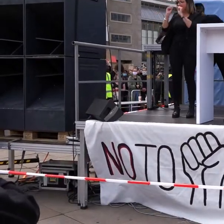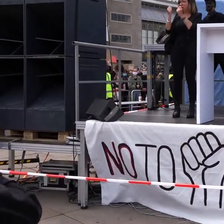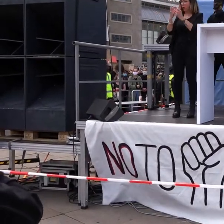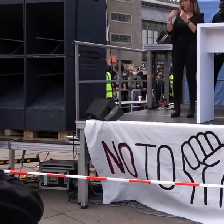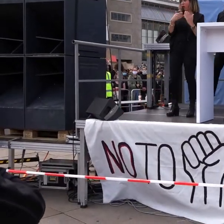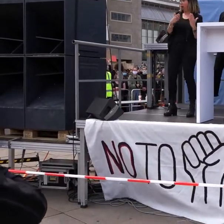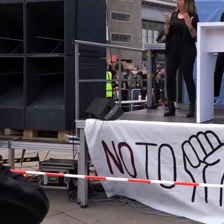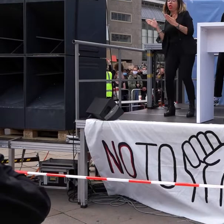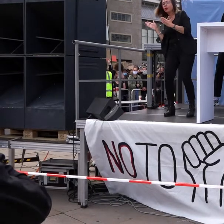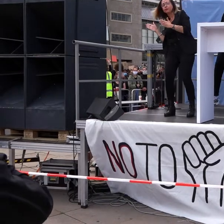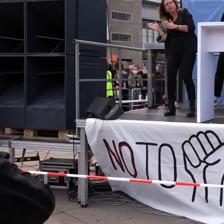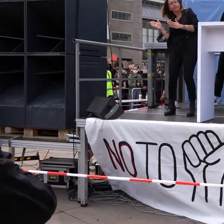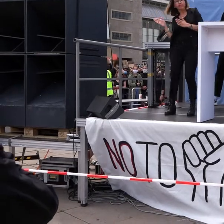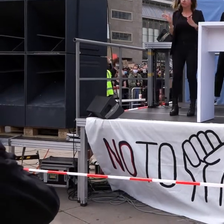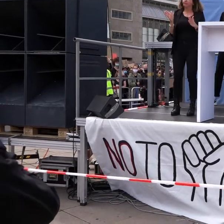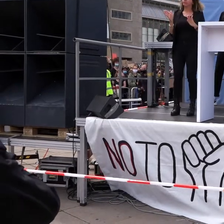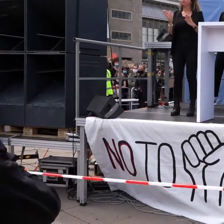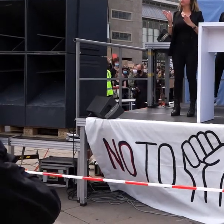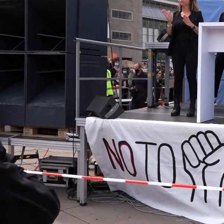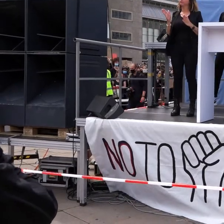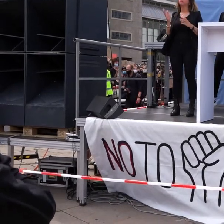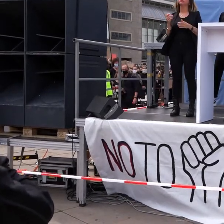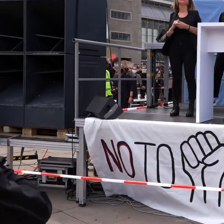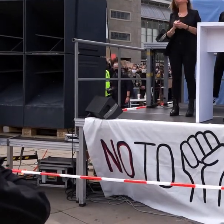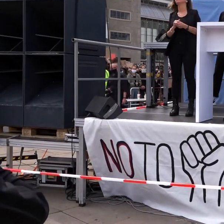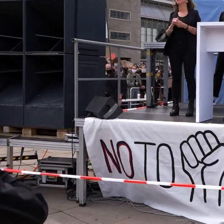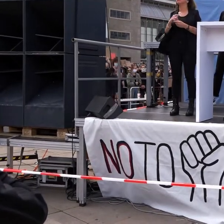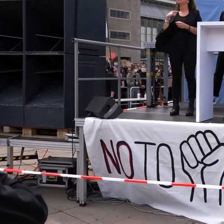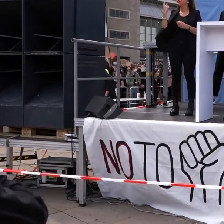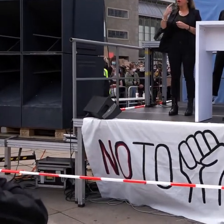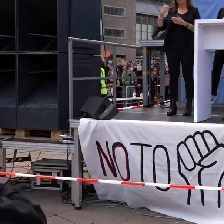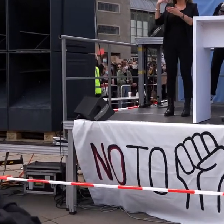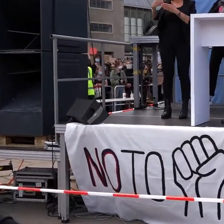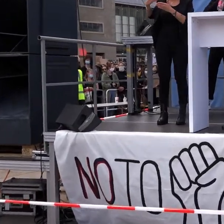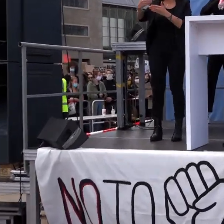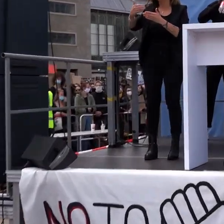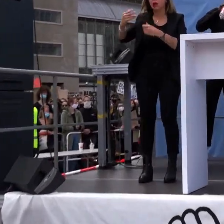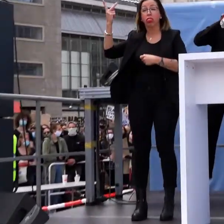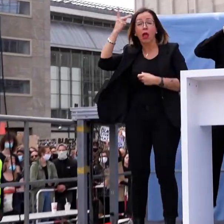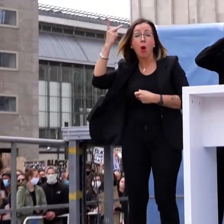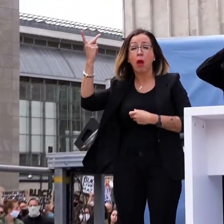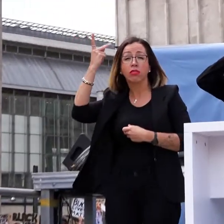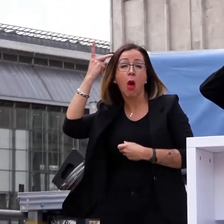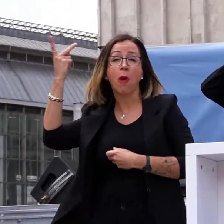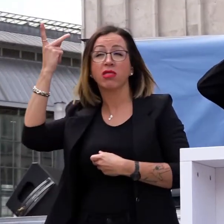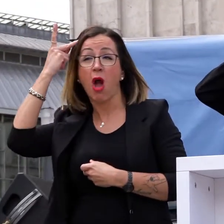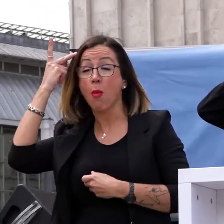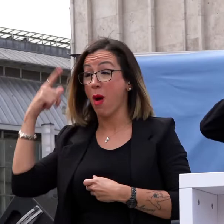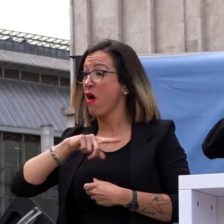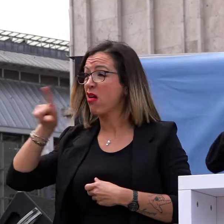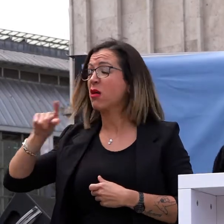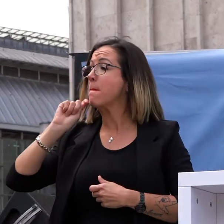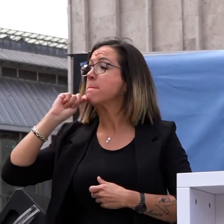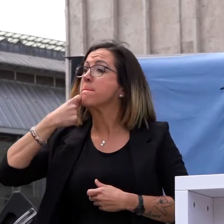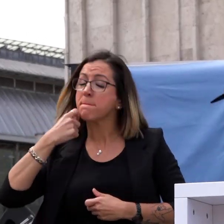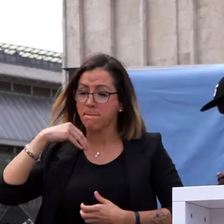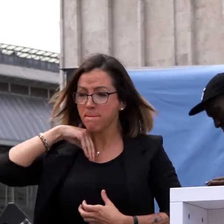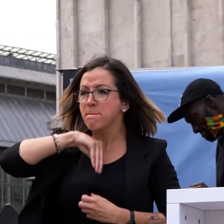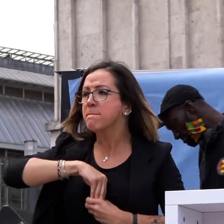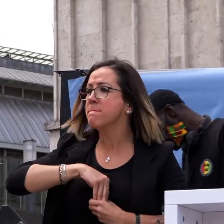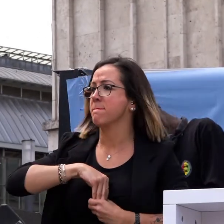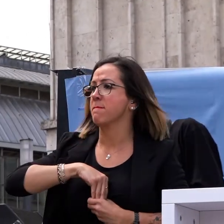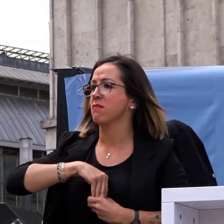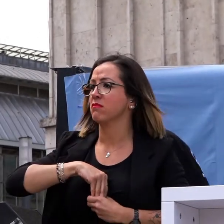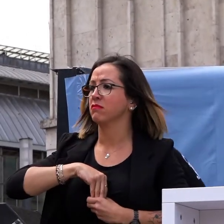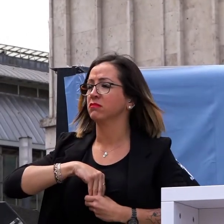sollen, entschlossen zu begegnen. Wir durchleben jeden Tag Traumata, doch wir reden kaum darüber. Es